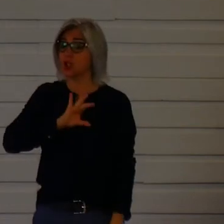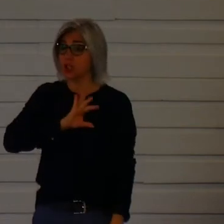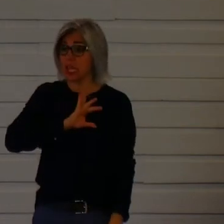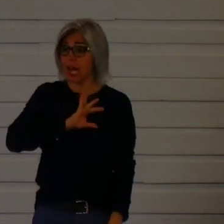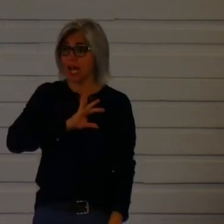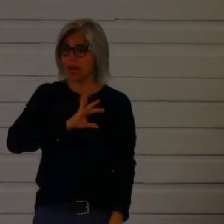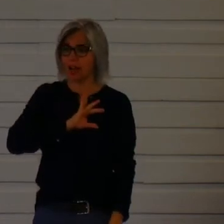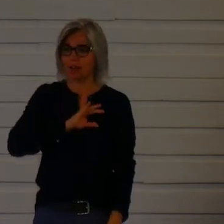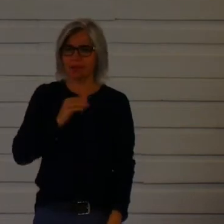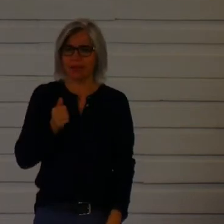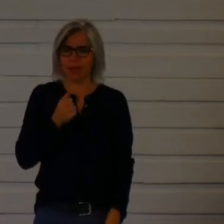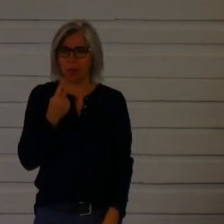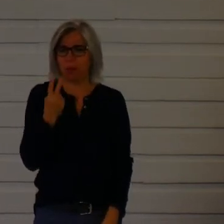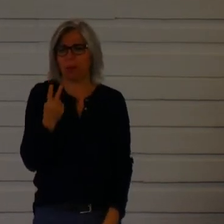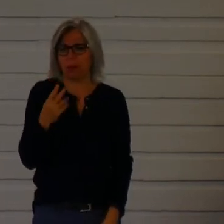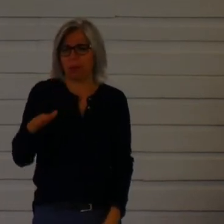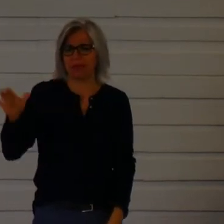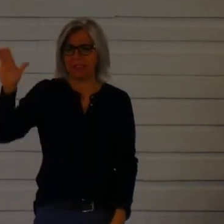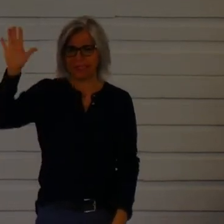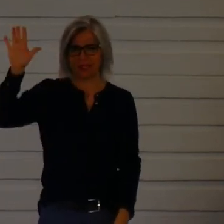là in fondo.